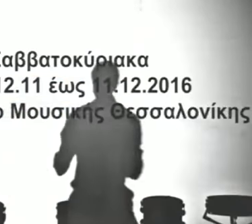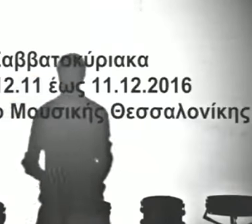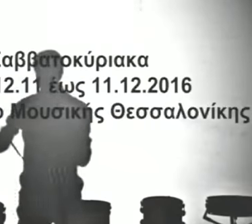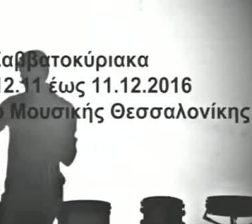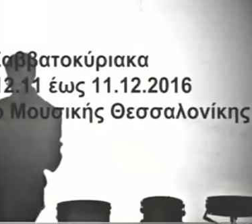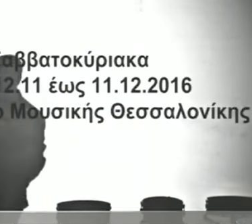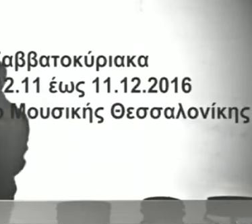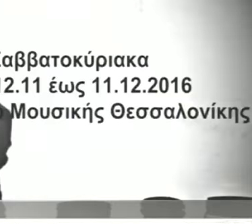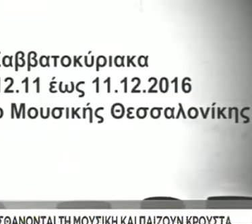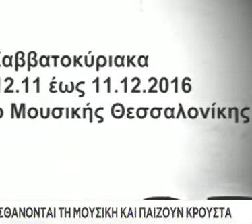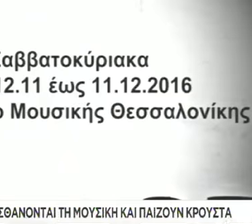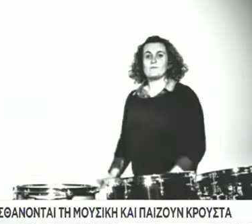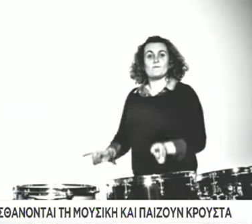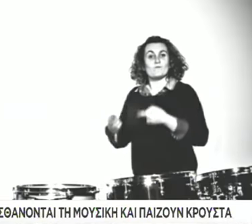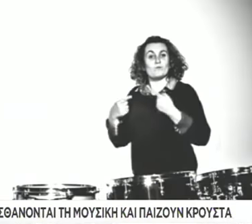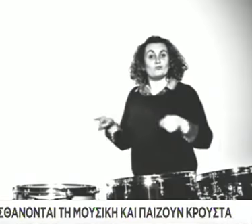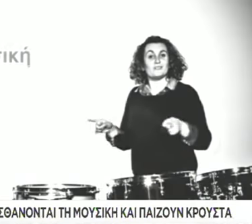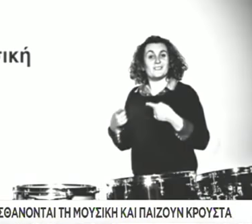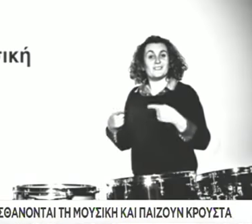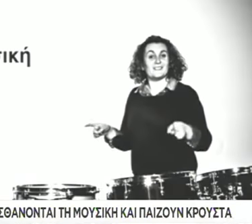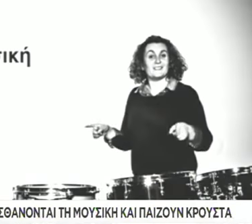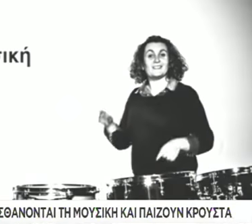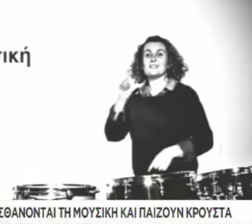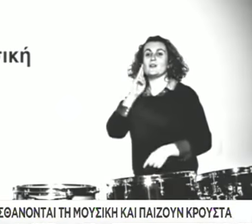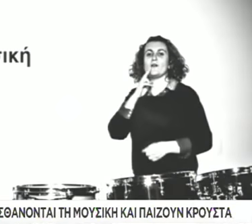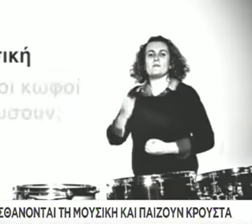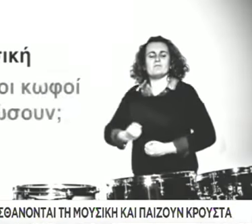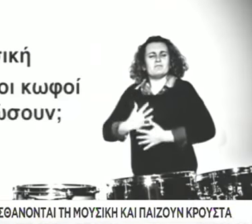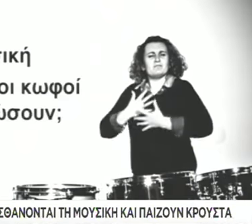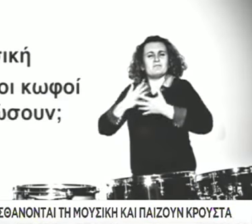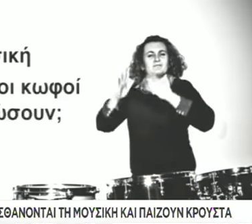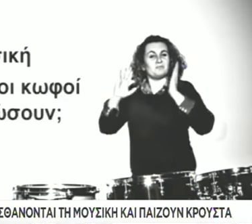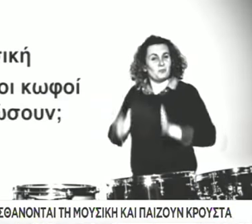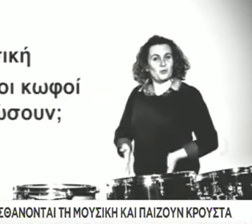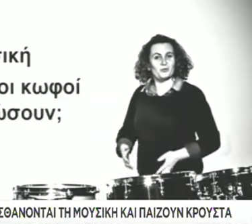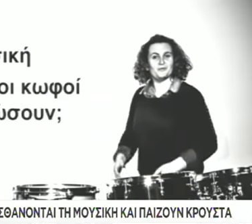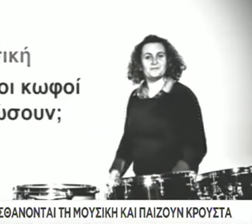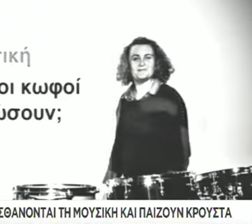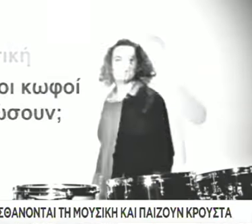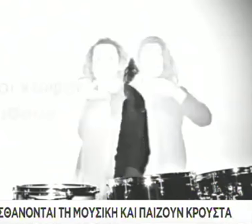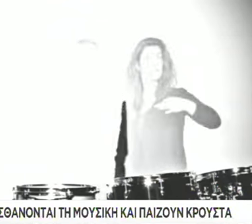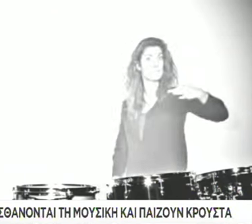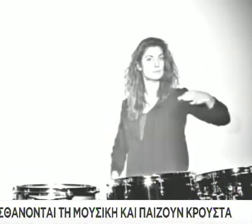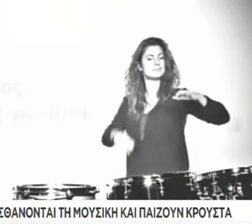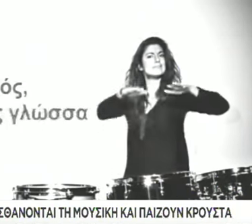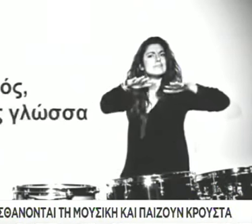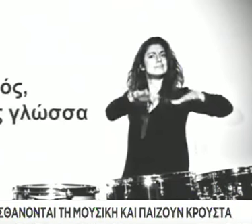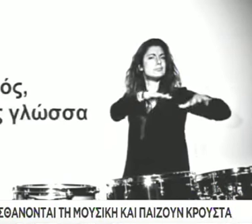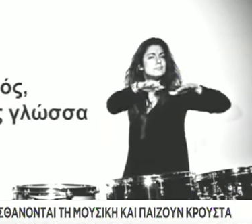Κοφή και βαρύκο, οι κάθε ηλικία θα έχουν την ευκαιρία να ακούσουν και να παίξουν μουσική, βιώνοντας πρωτόγνωρες εμπειρίες. Μια